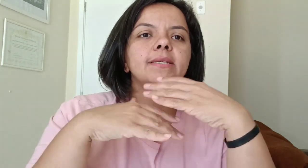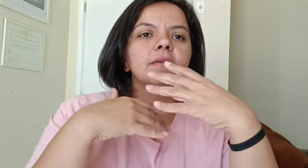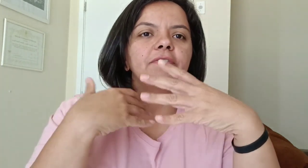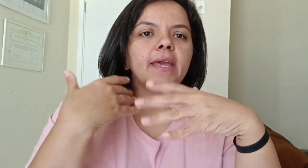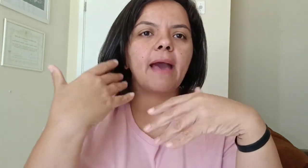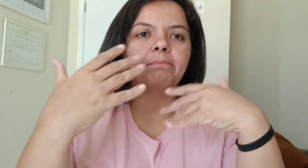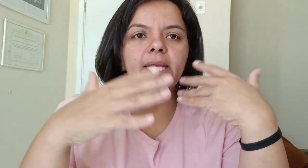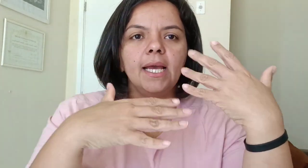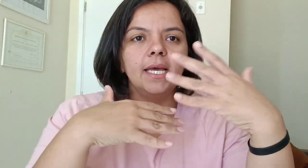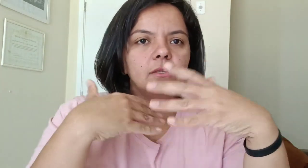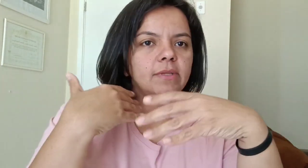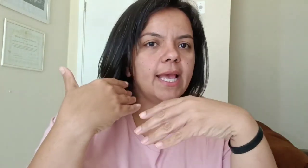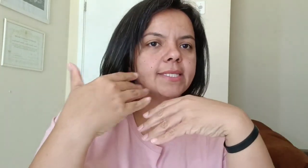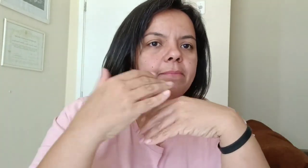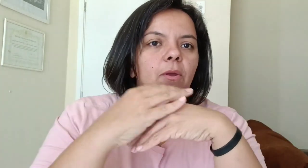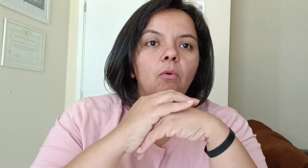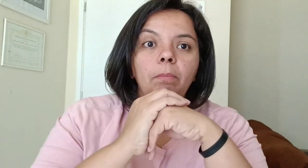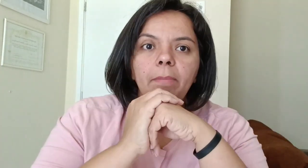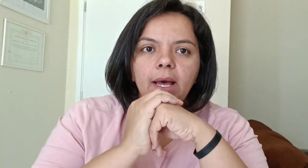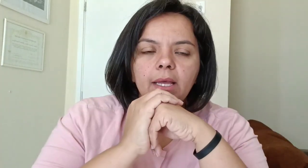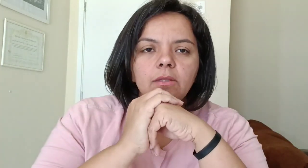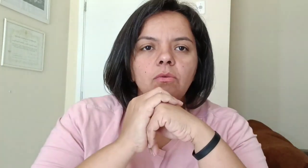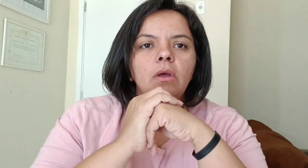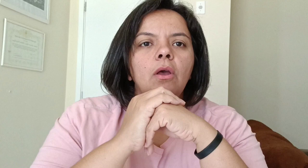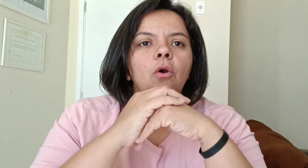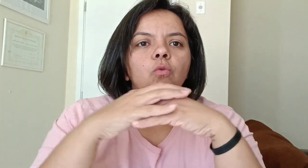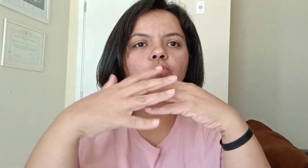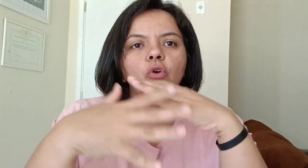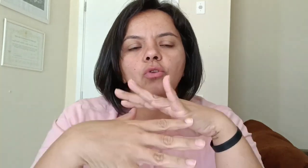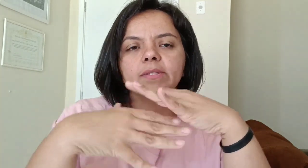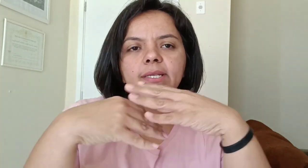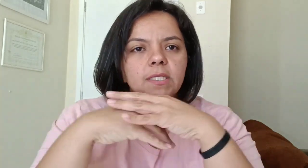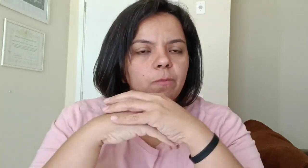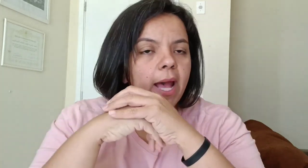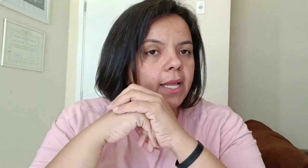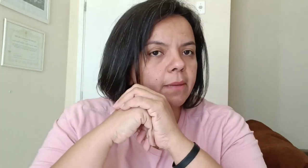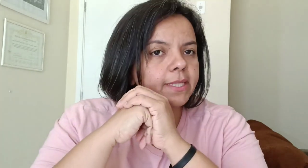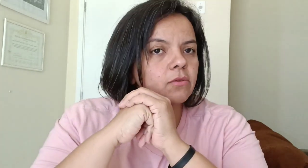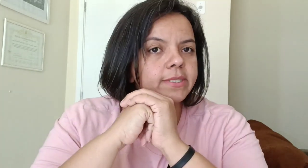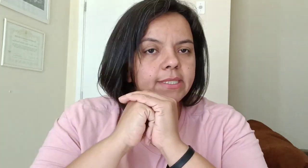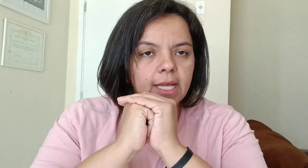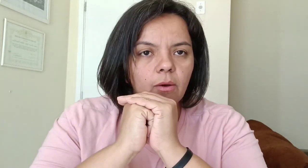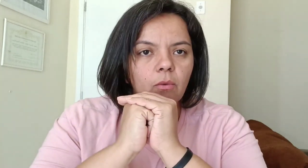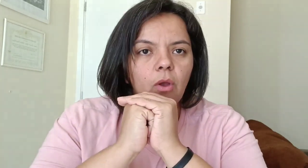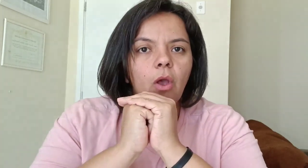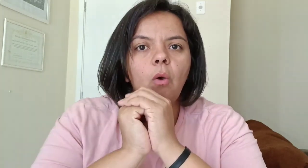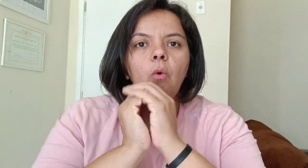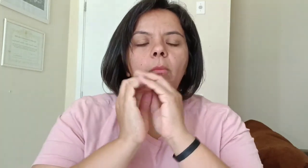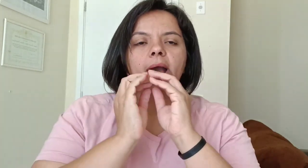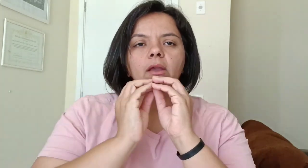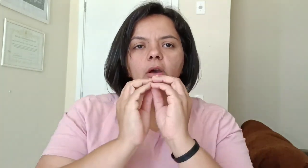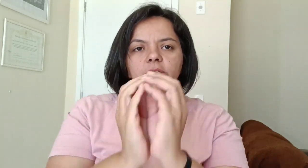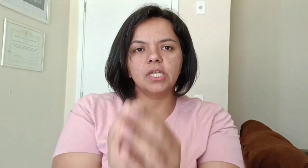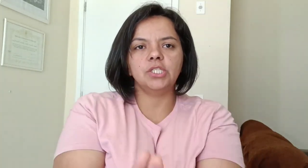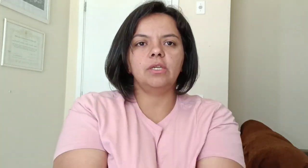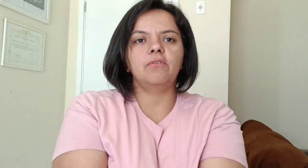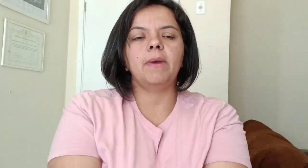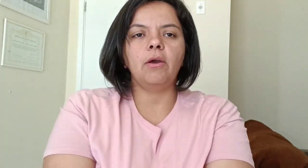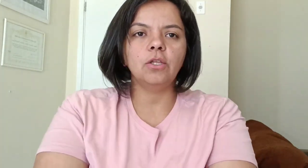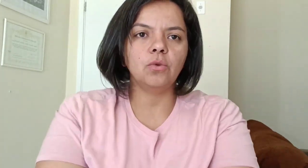precisa ficar pirando, né? Se preocupando com todos esses parâmetros, não. O maior objetivo, o maior